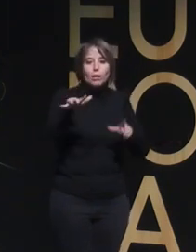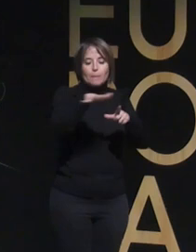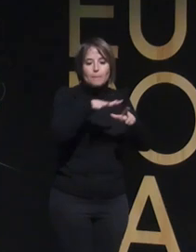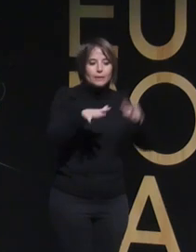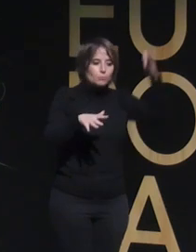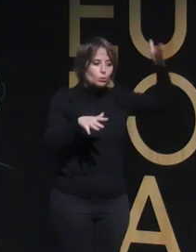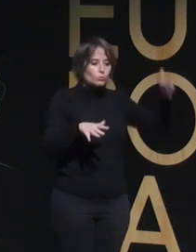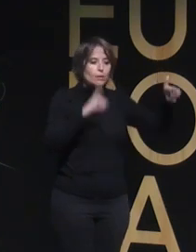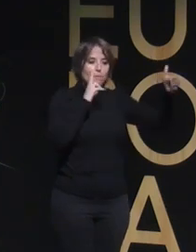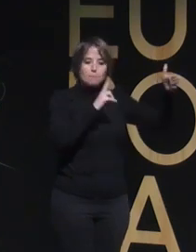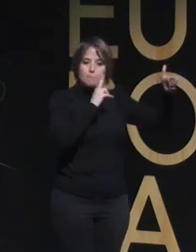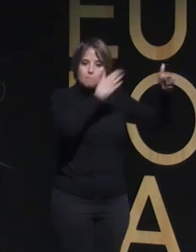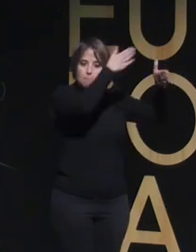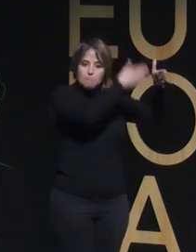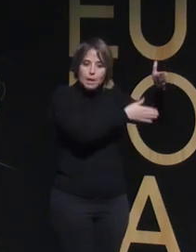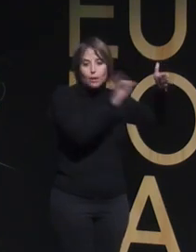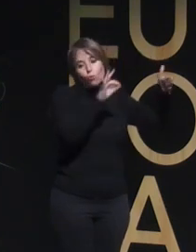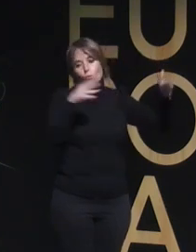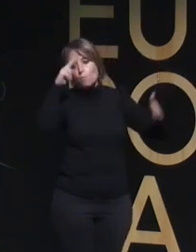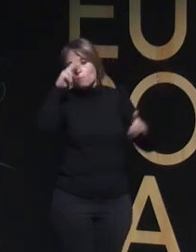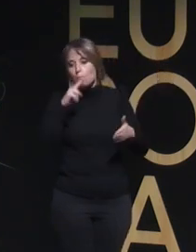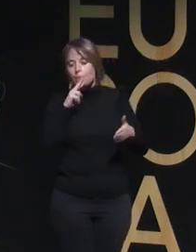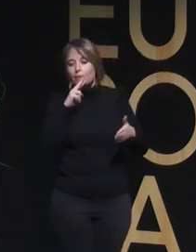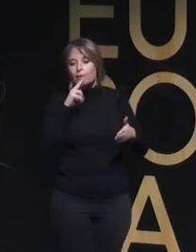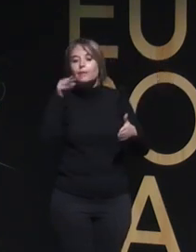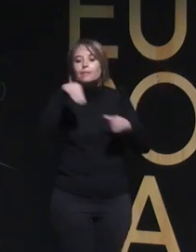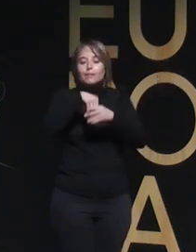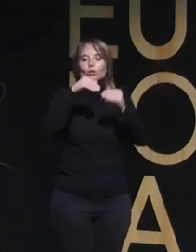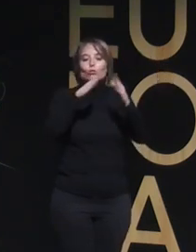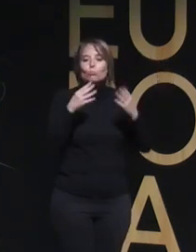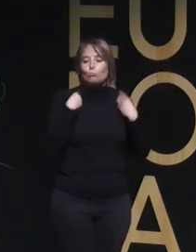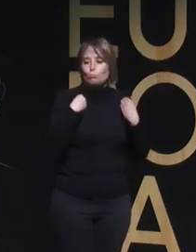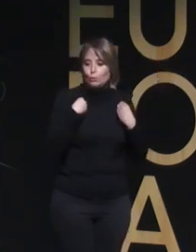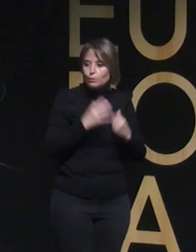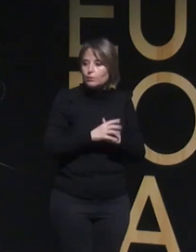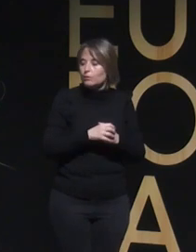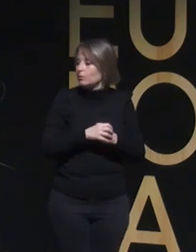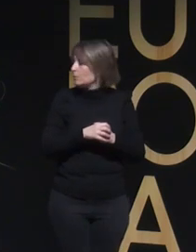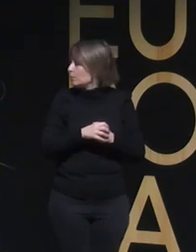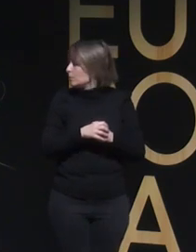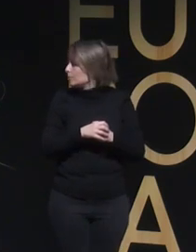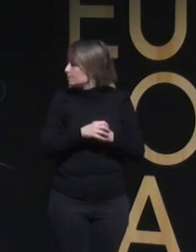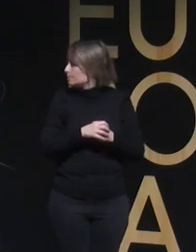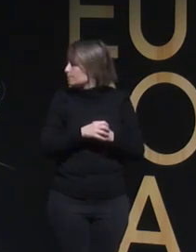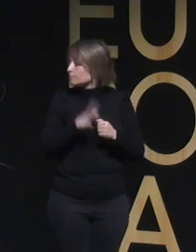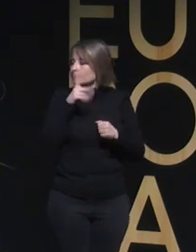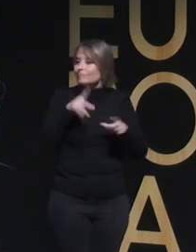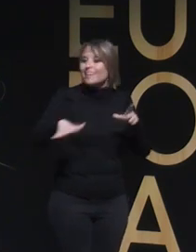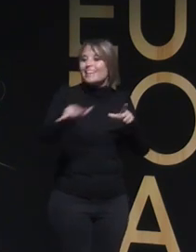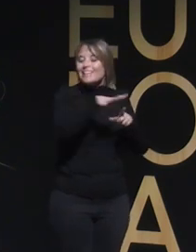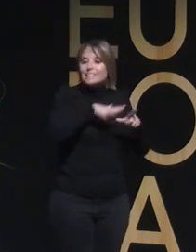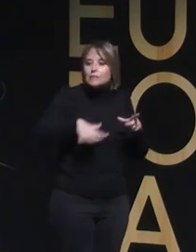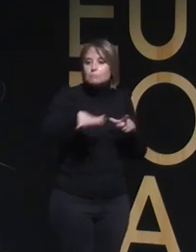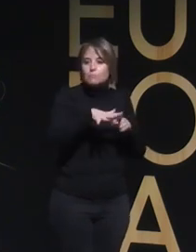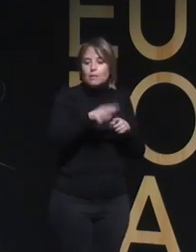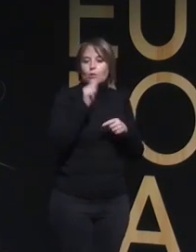madre o el padre que no viva en ese hogar. ¿Vale? Darle porque, un espacio. Claro, un espacio integrativo,